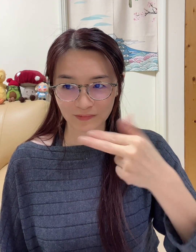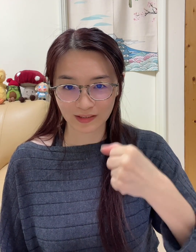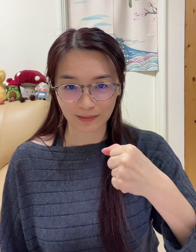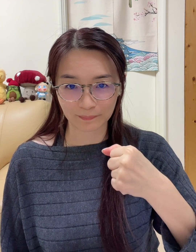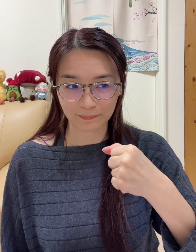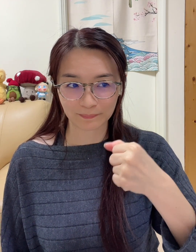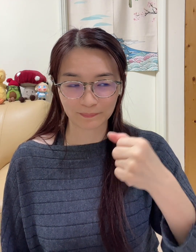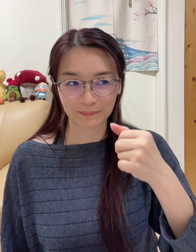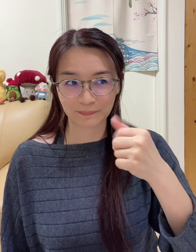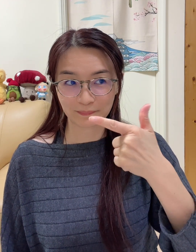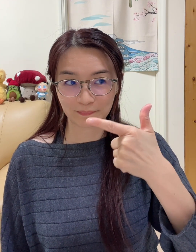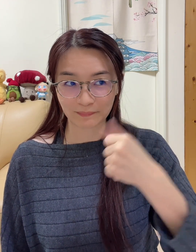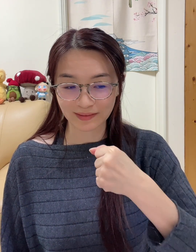70 80